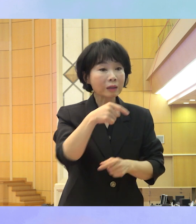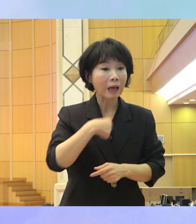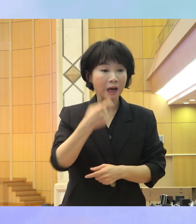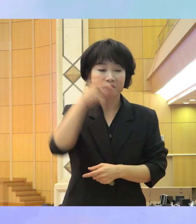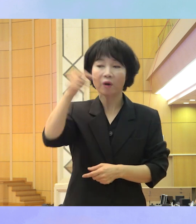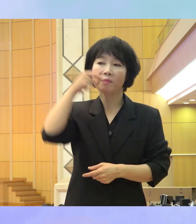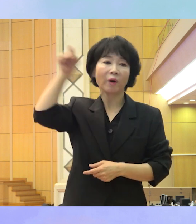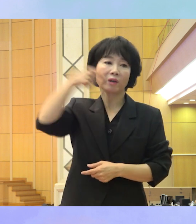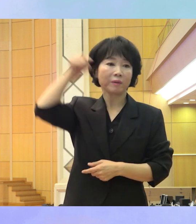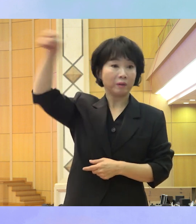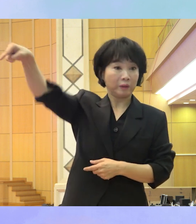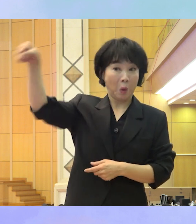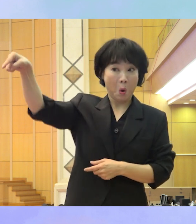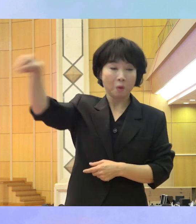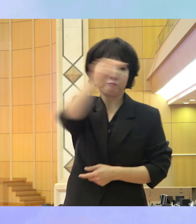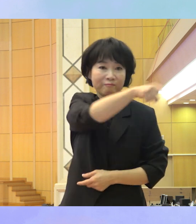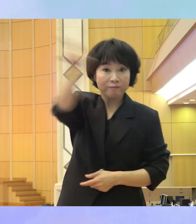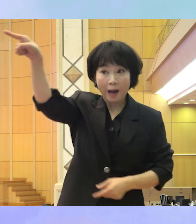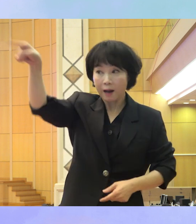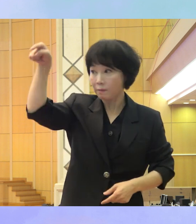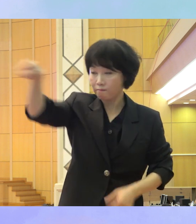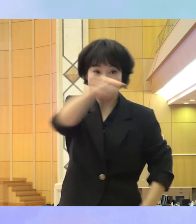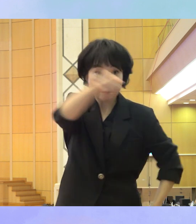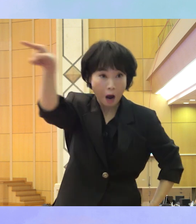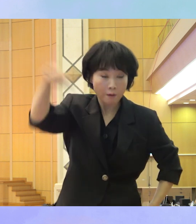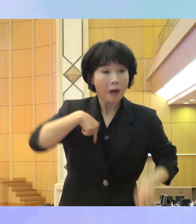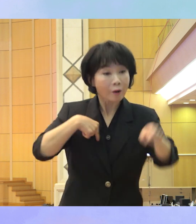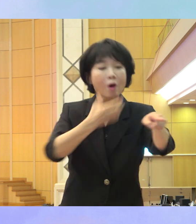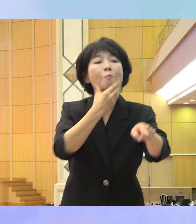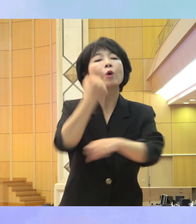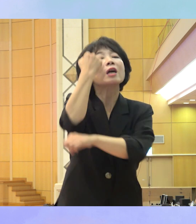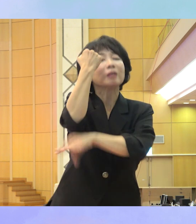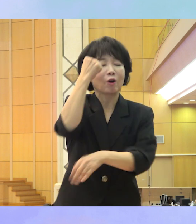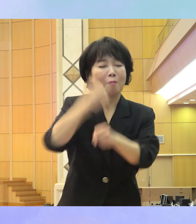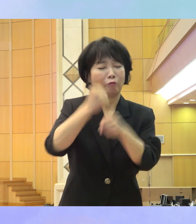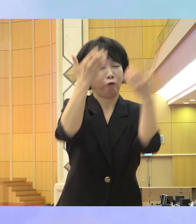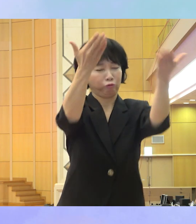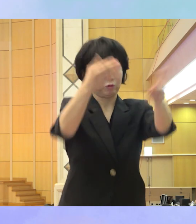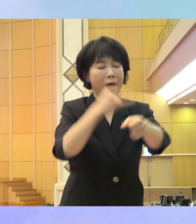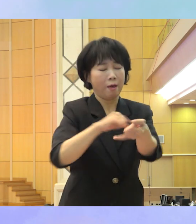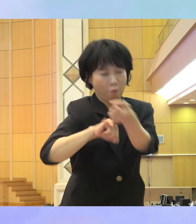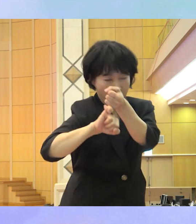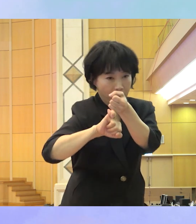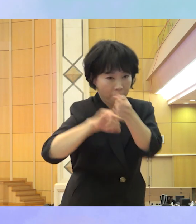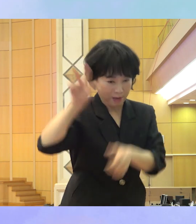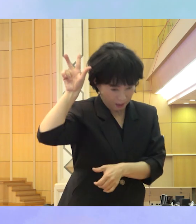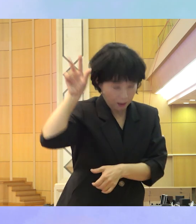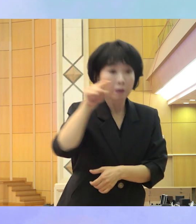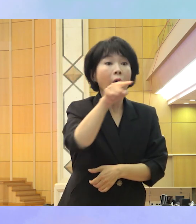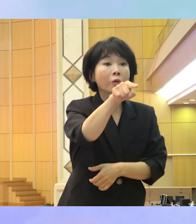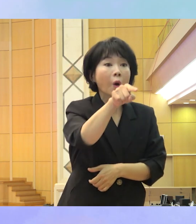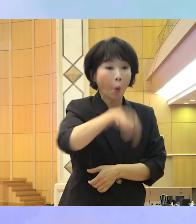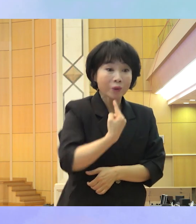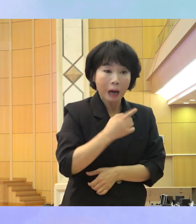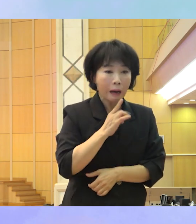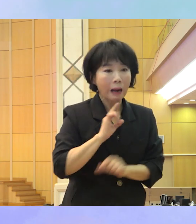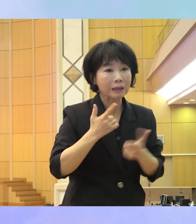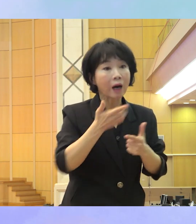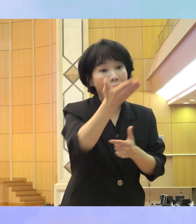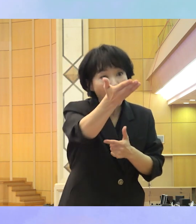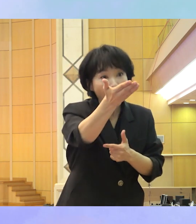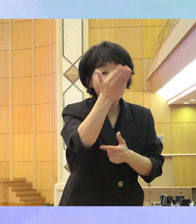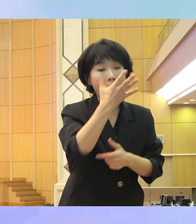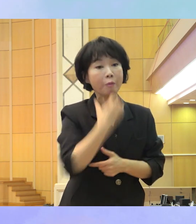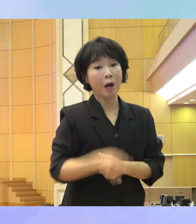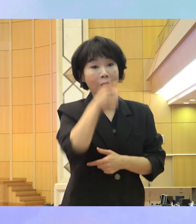내가 지시한 땅으로 가라. 내가 너를 복의 근원이 되게 해줄 것이다. 너만 복받는 것이 아니라